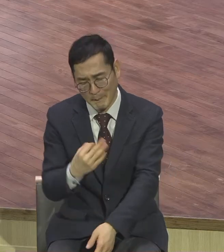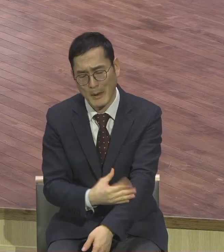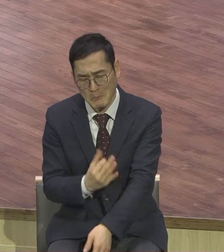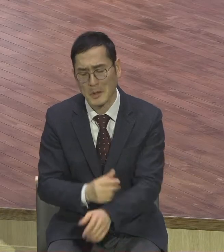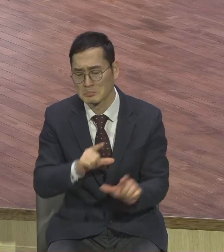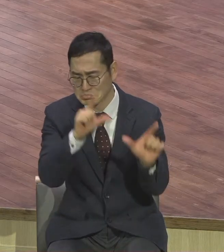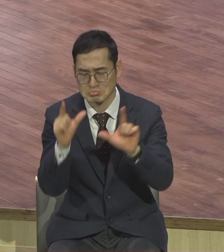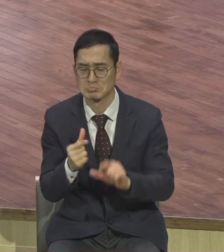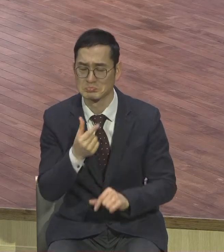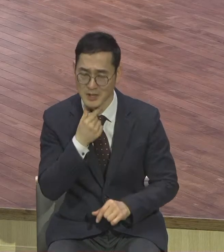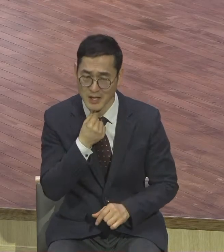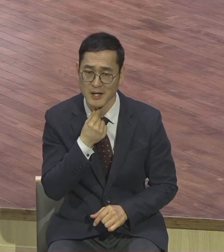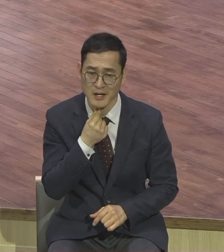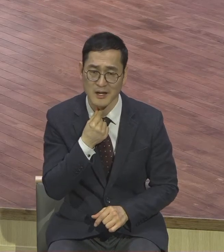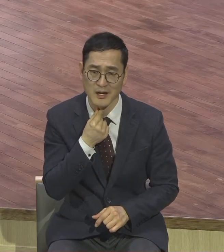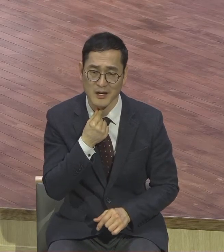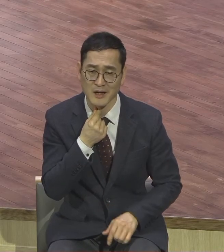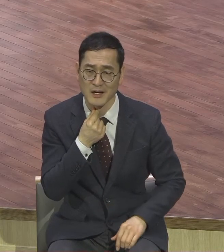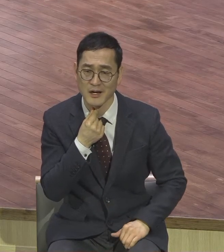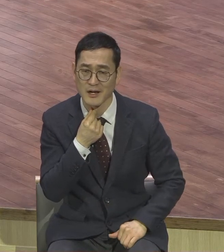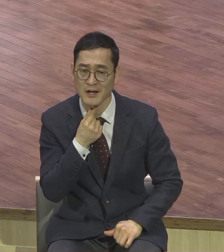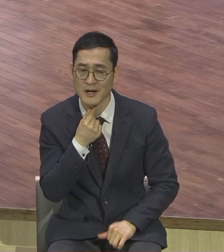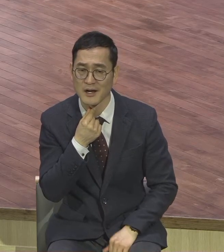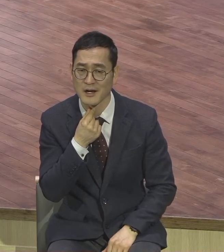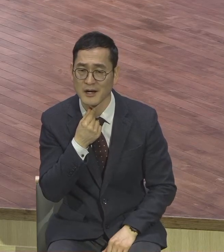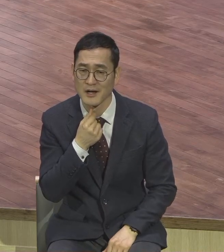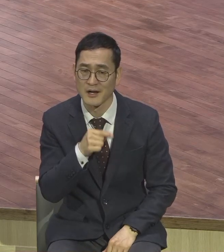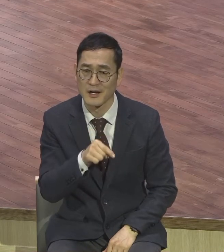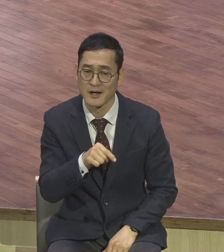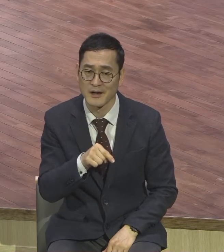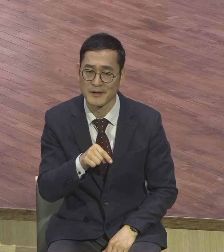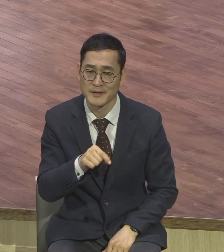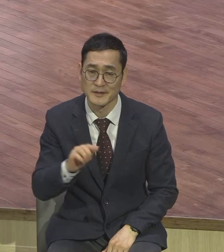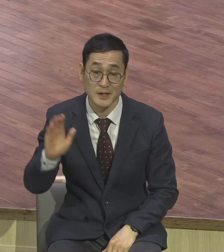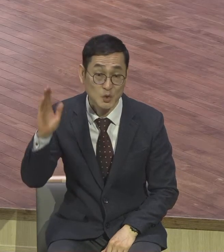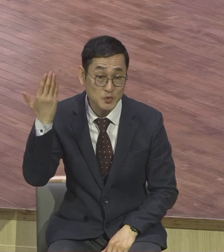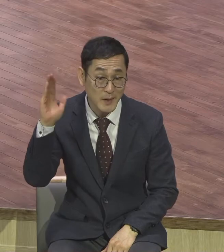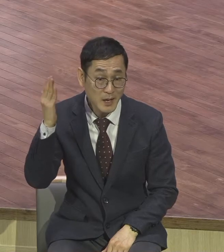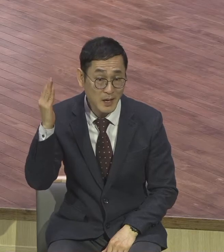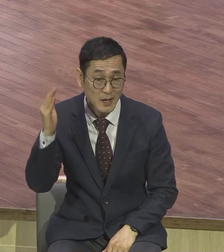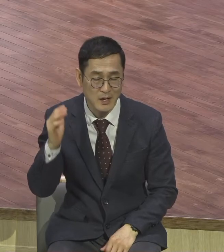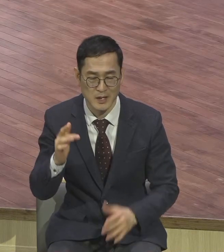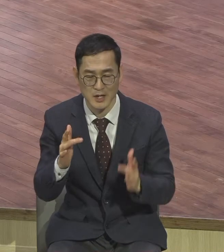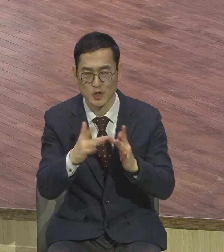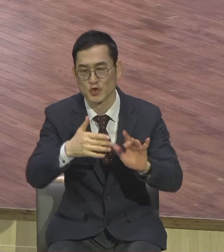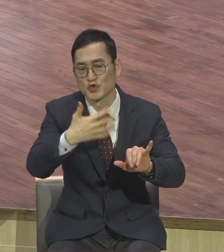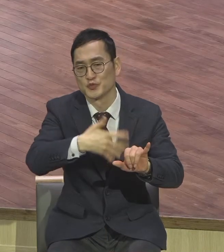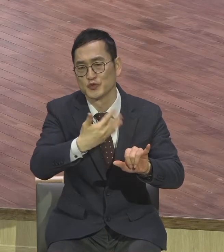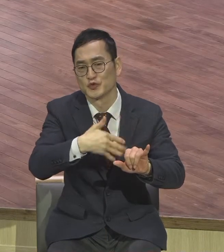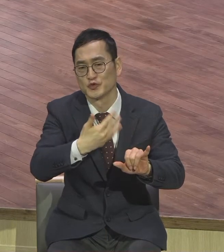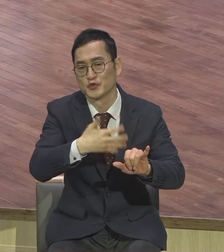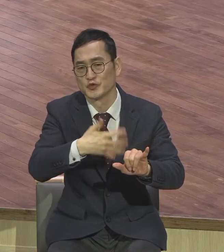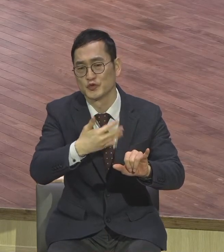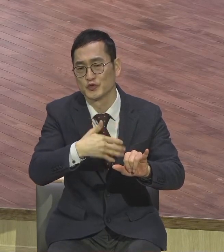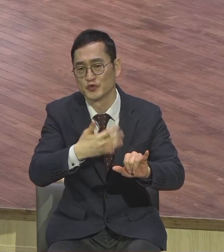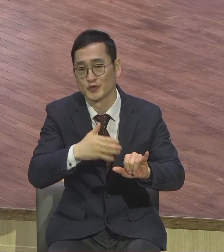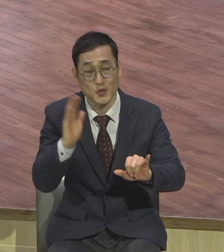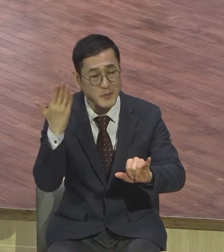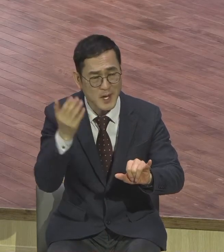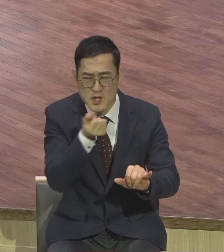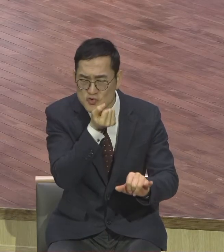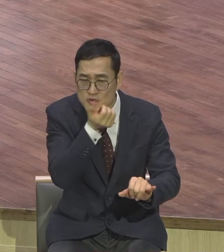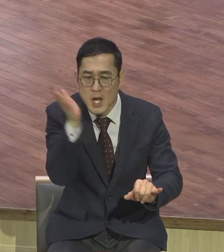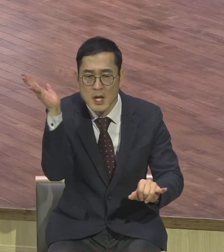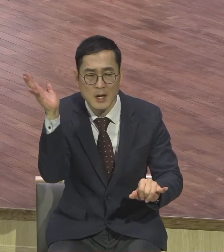요즘 워낙 유튜브 방송이 강북이 퍼져 있어가지고 유튜브 만능주의에 빠져요.